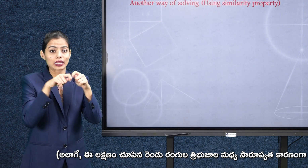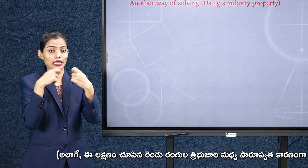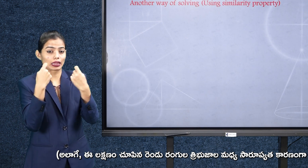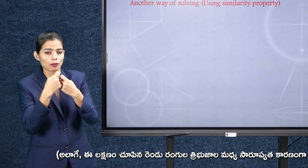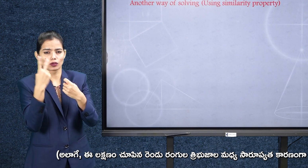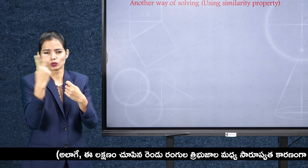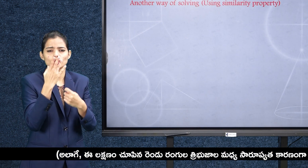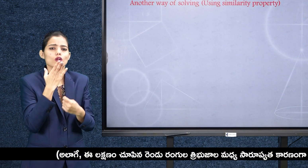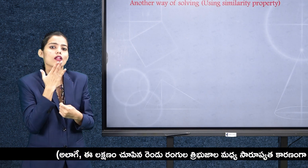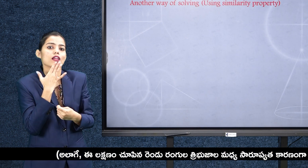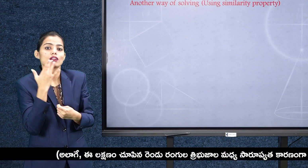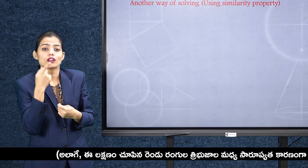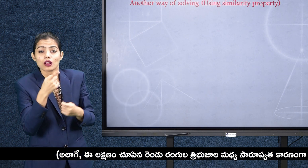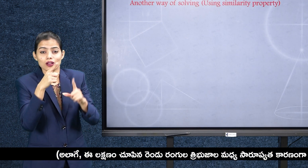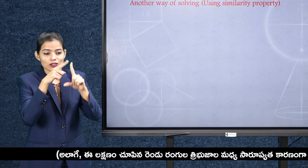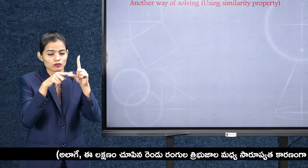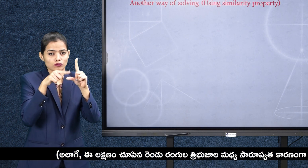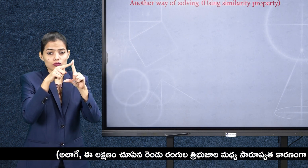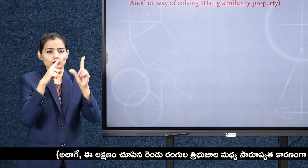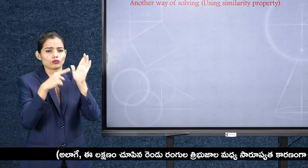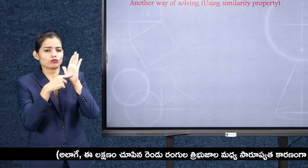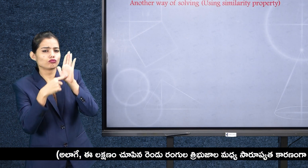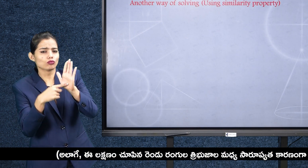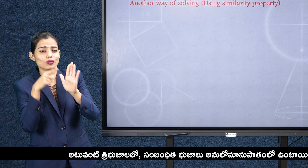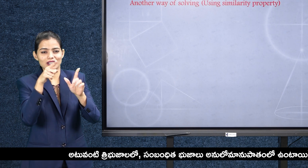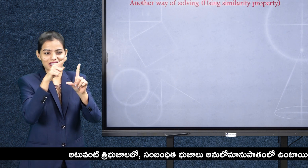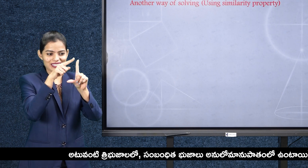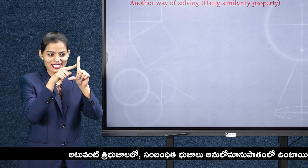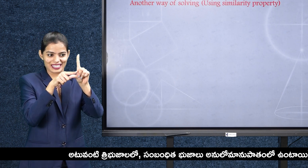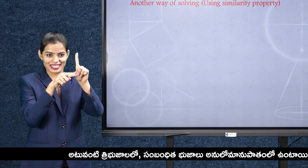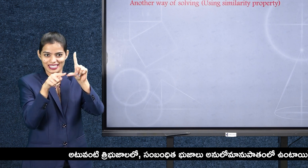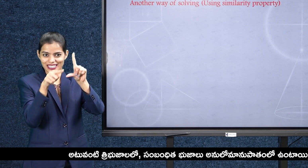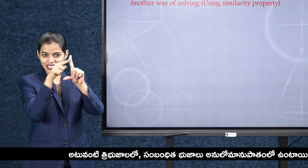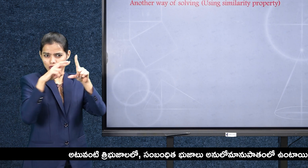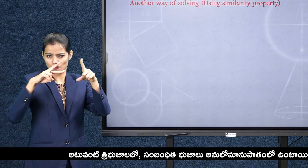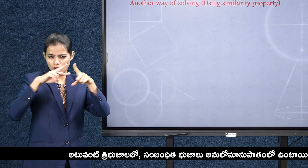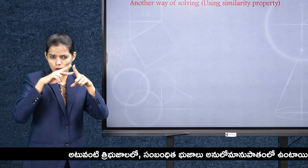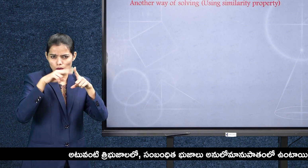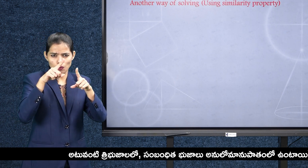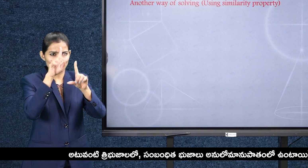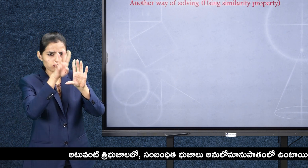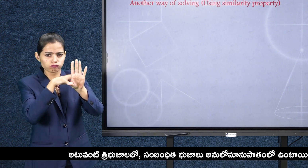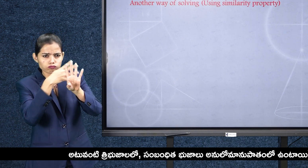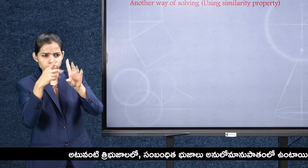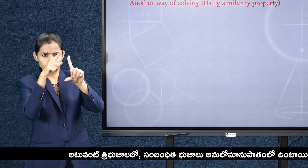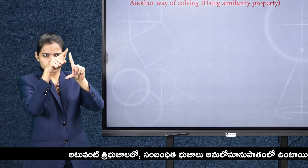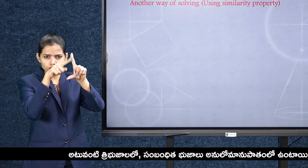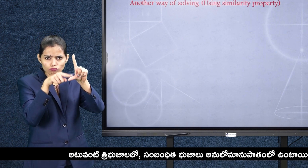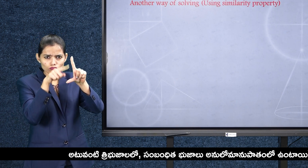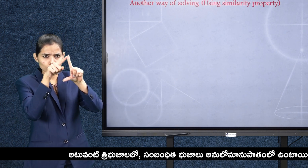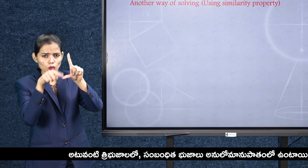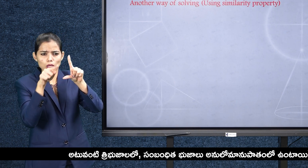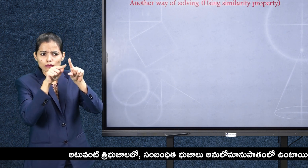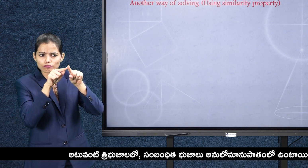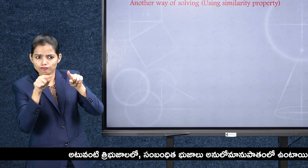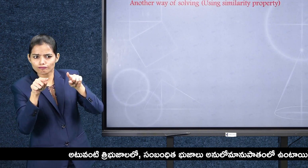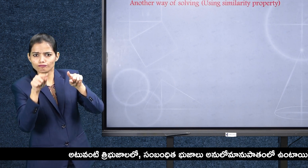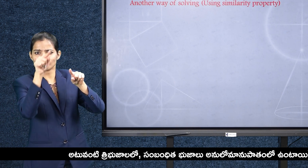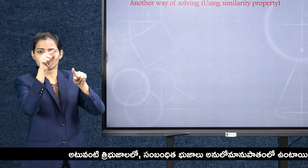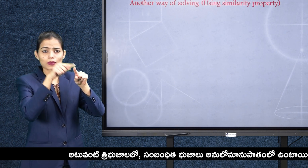త్రిభుజాల మధ్య సారూప్యత కారణంగా ఉంది. అటువంటి త్రిభుజాలలో సంబంధిత భుజాలు అనులోమానుపాతంలో